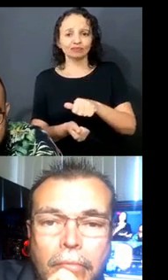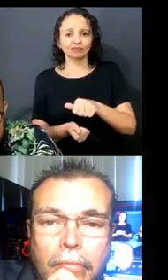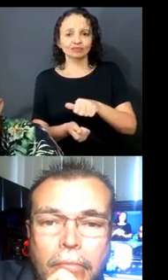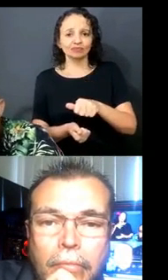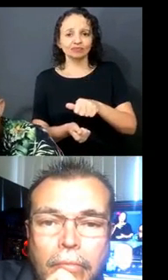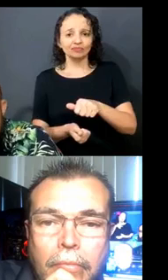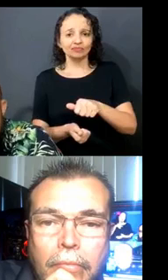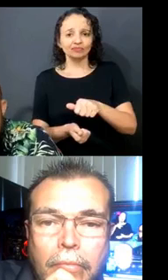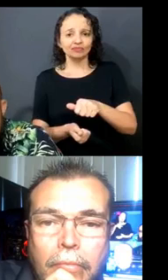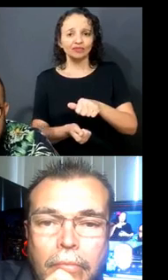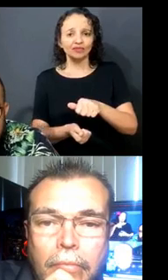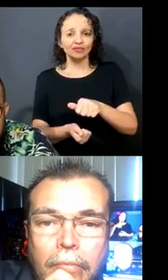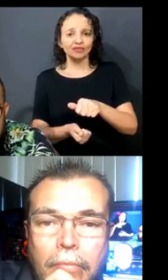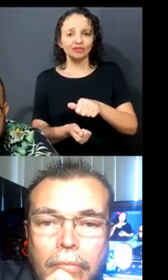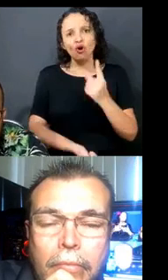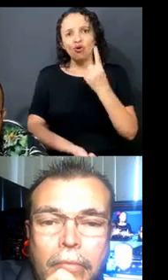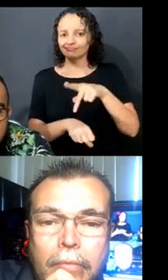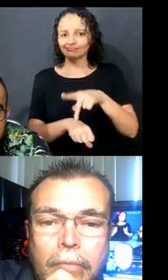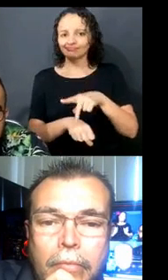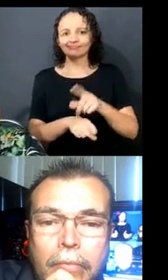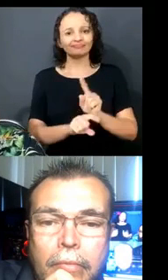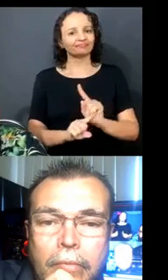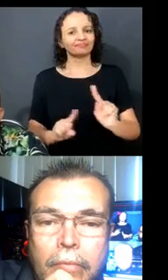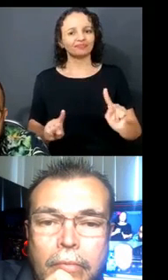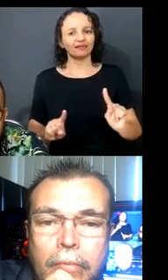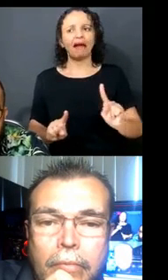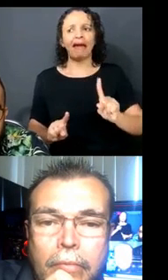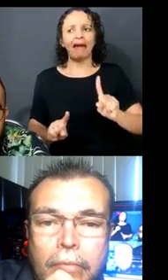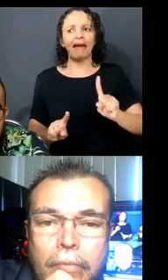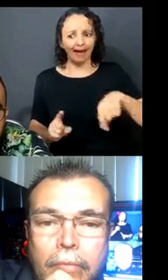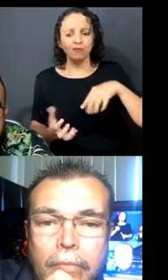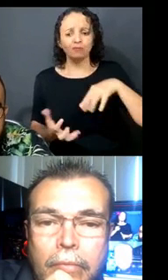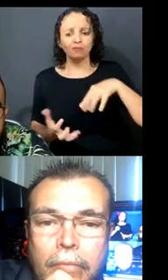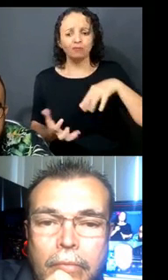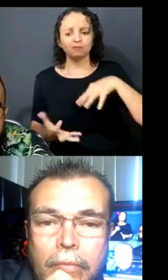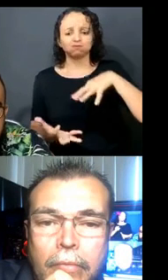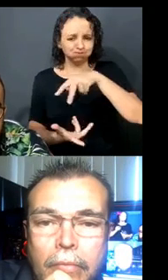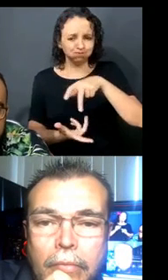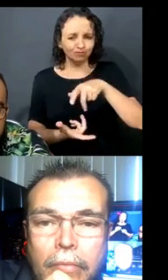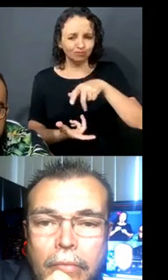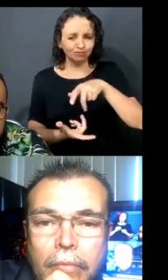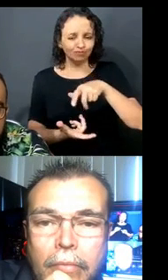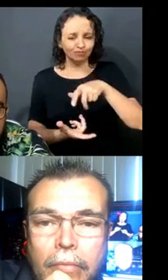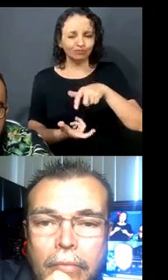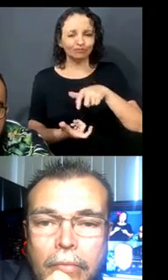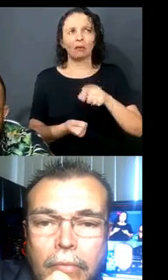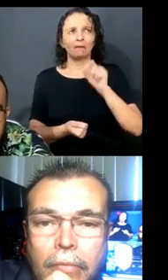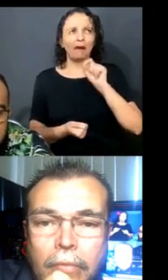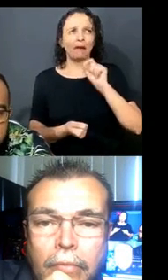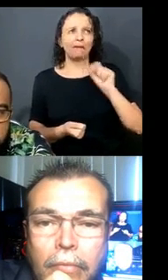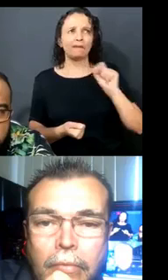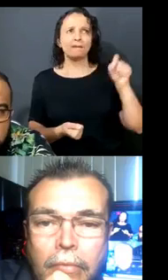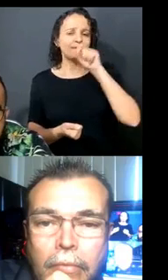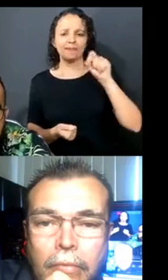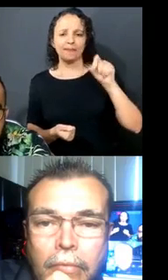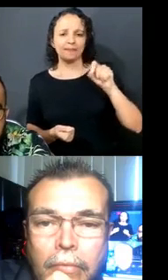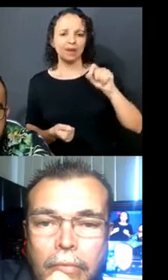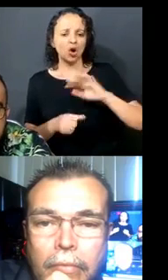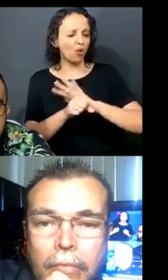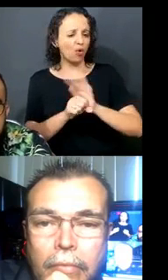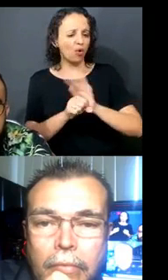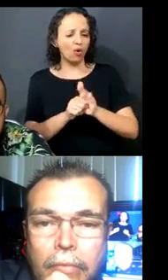um país, né? Realmente não tem um lugar do planeta que ela não afetou.